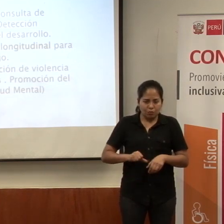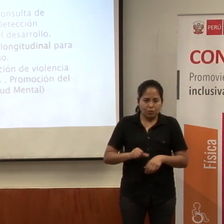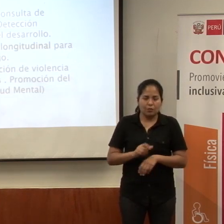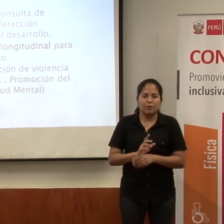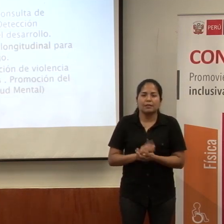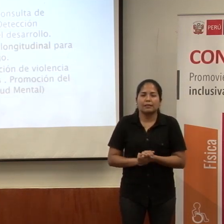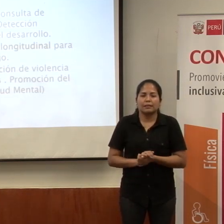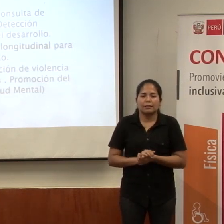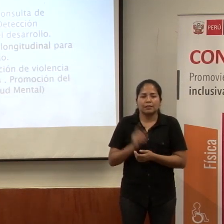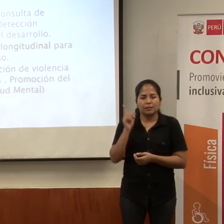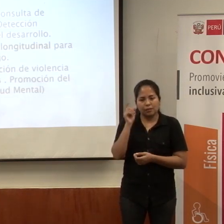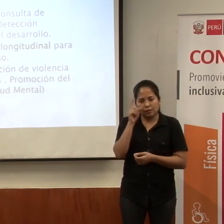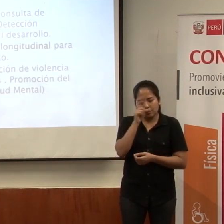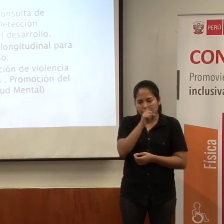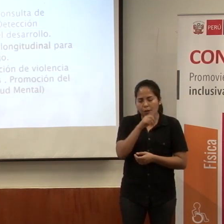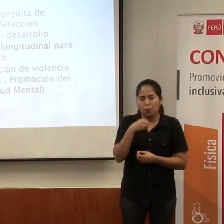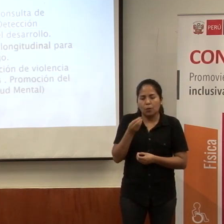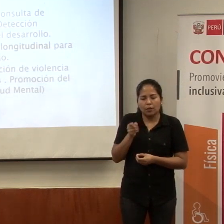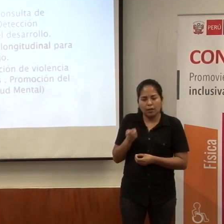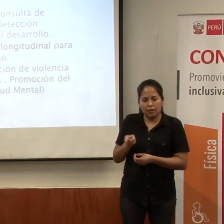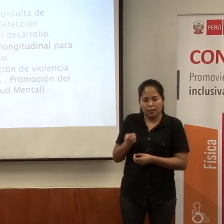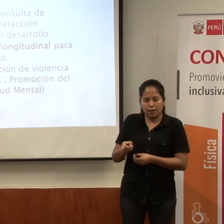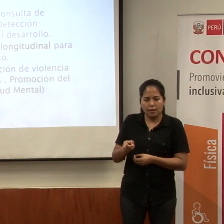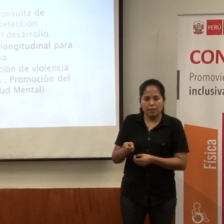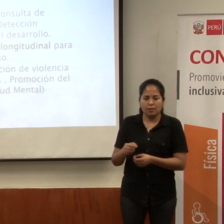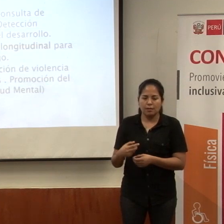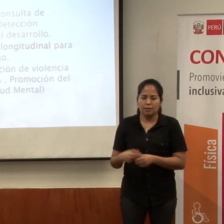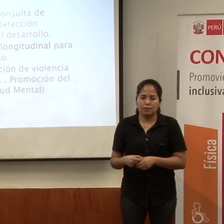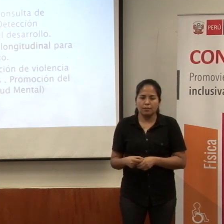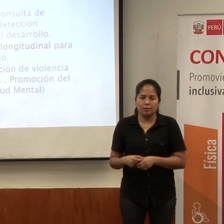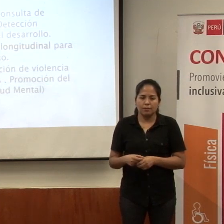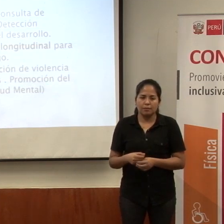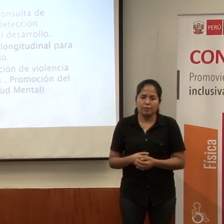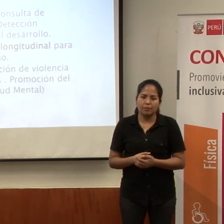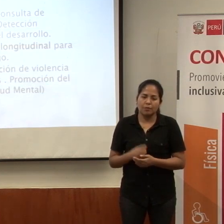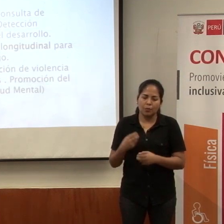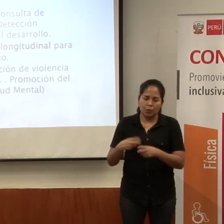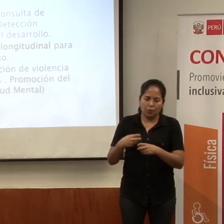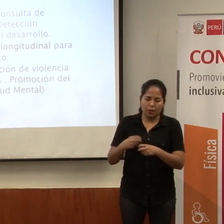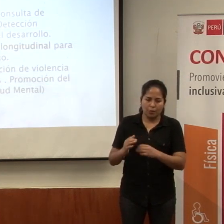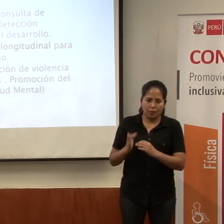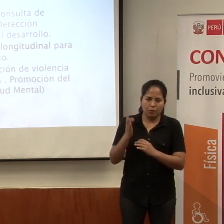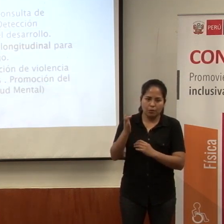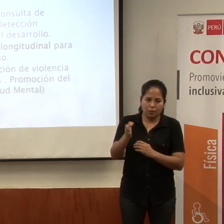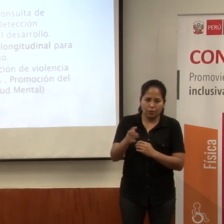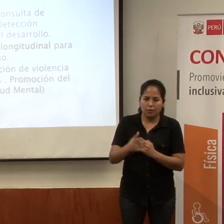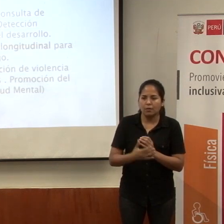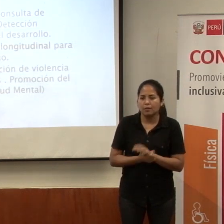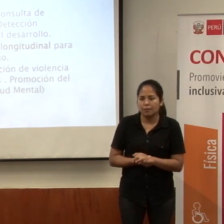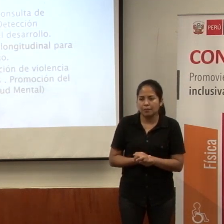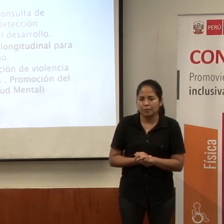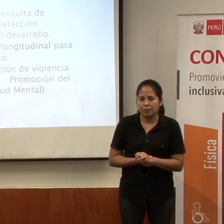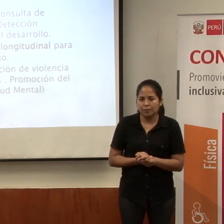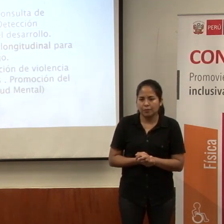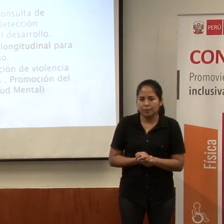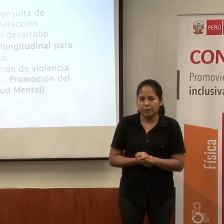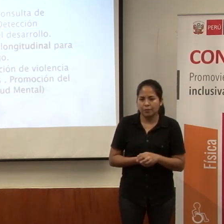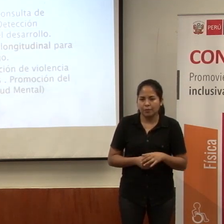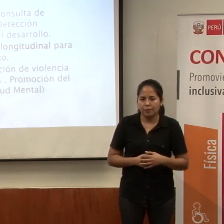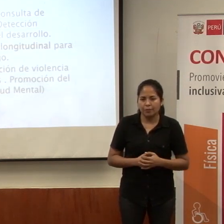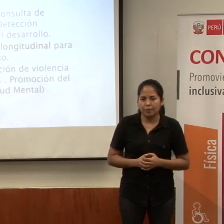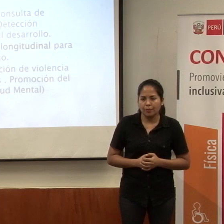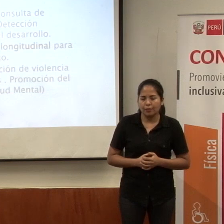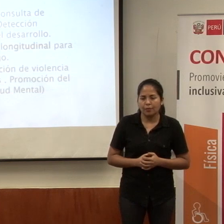provocando problemas de prematurez leve, ¿ok? Y programas